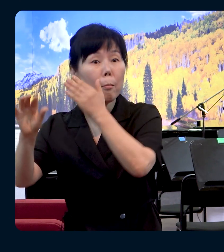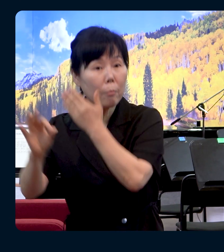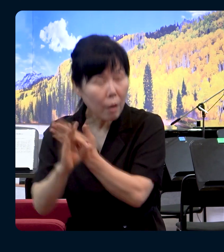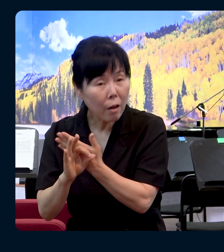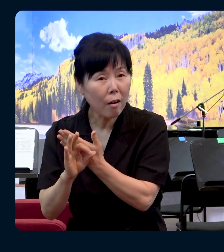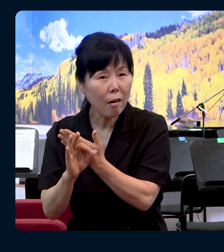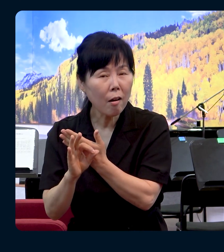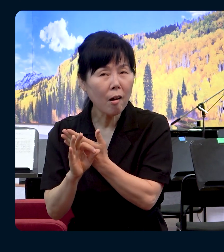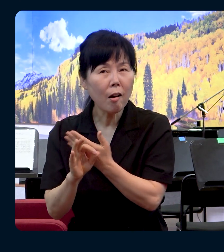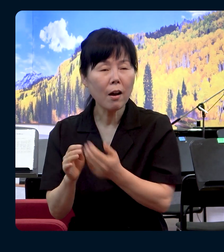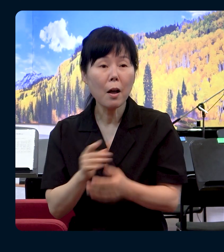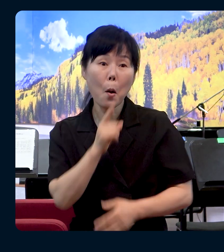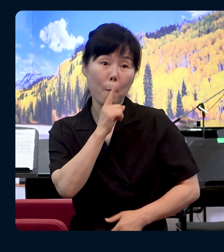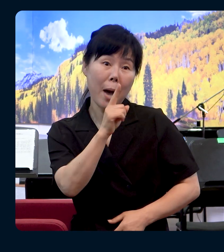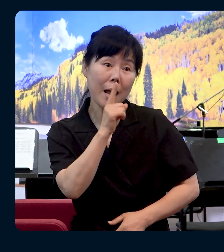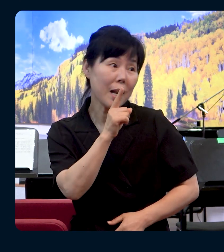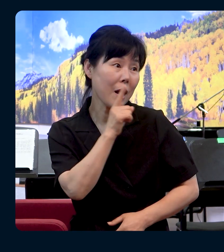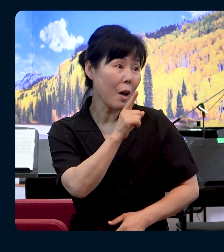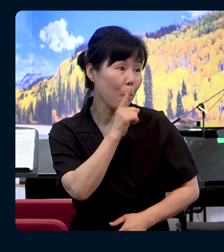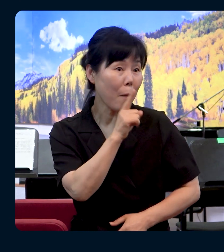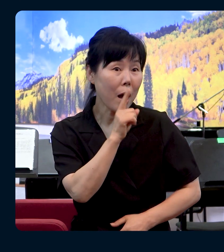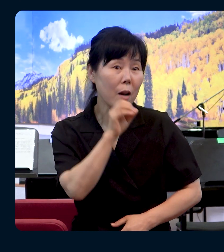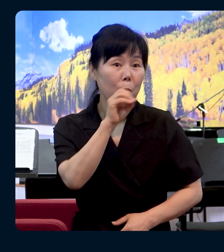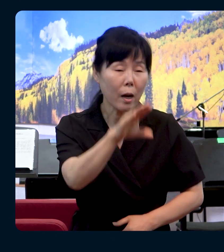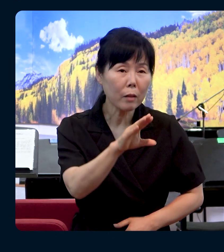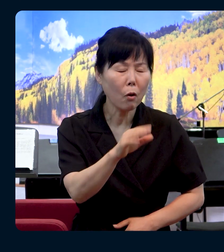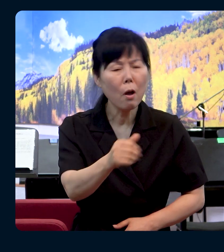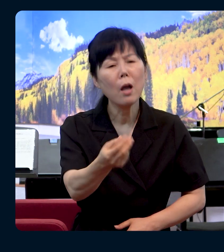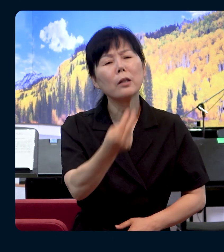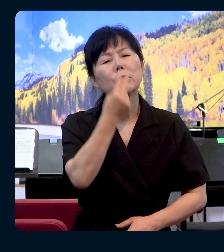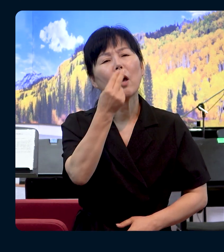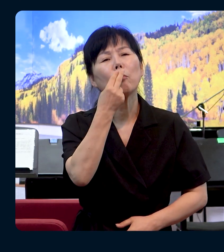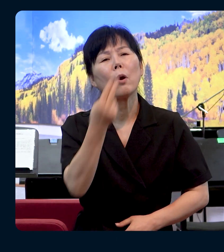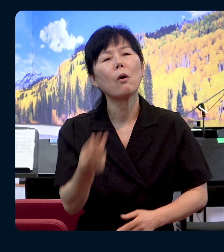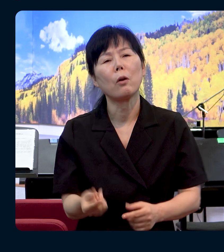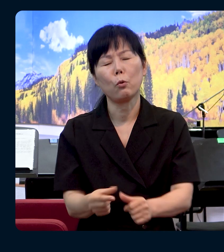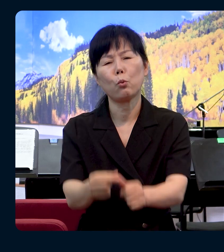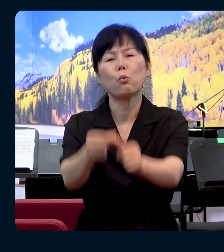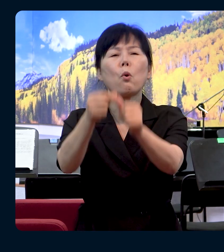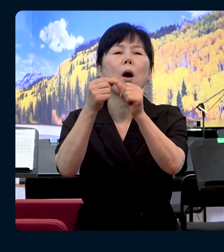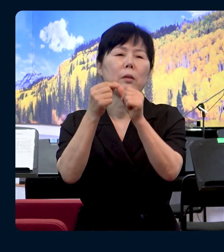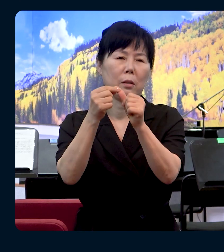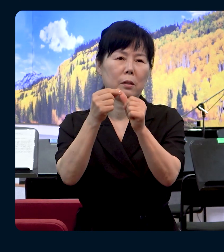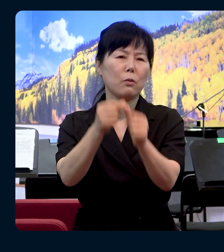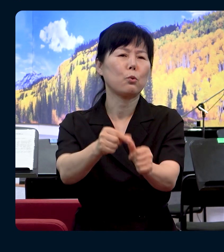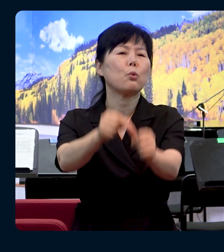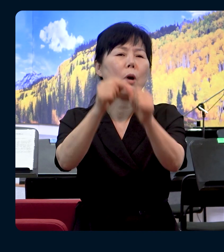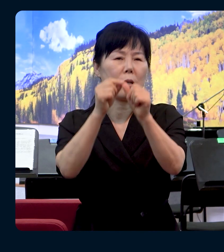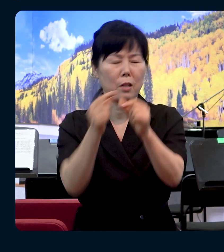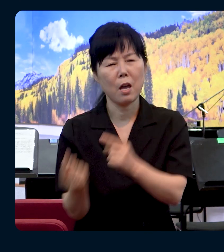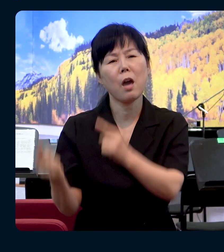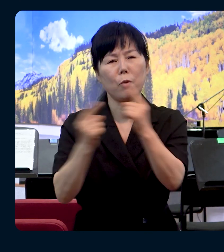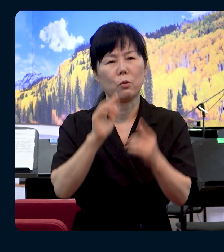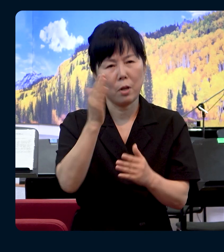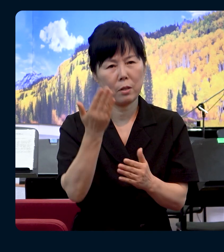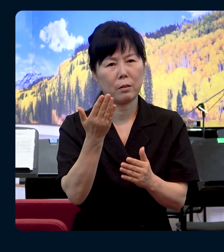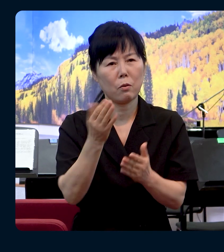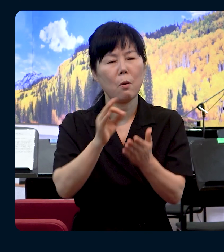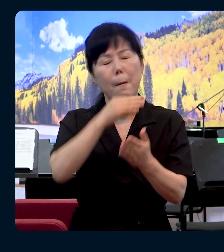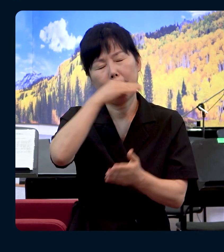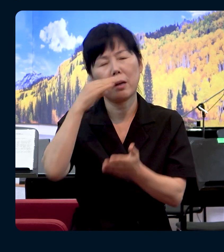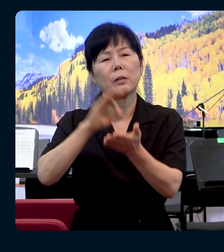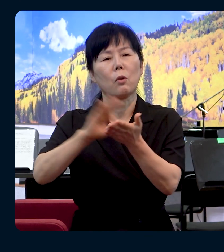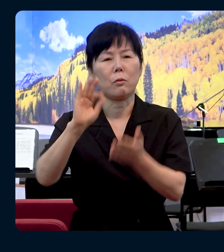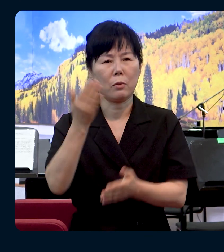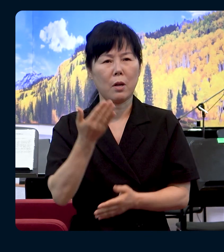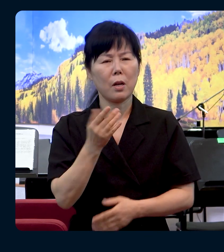그냥 한마디 가지고도 생명을 살리는 역사를 이룰 수가 있습니다. 이 언어는요, 기가 막힌